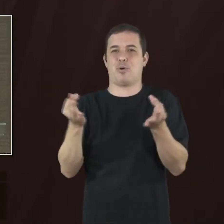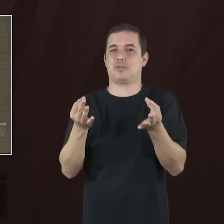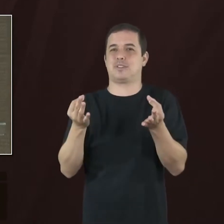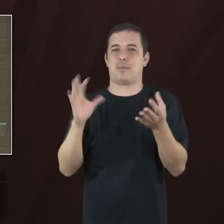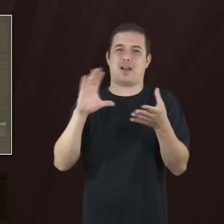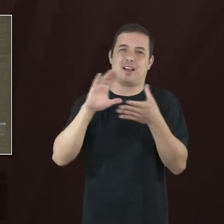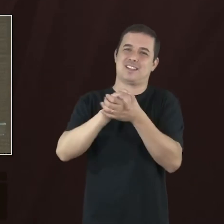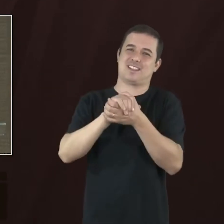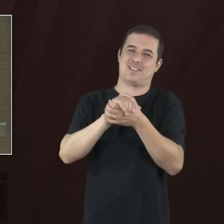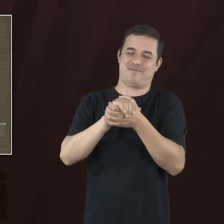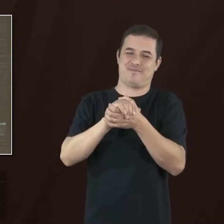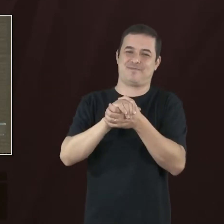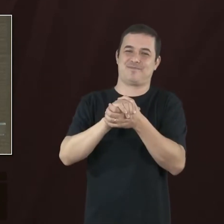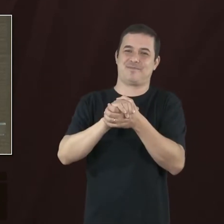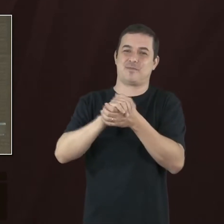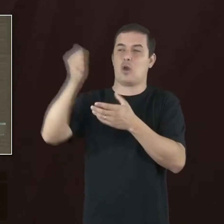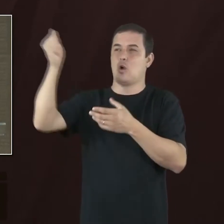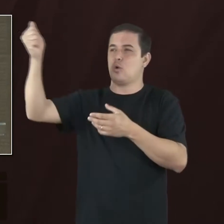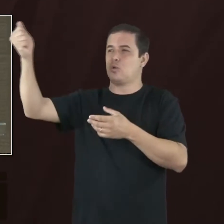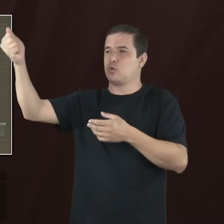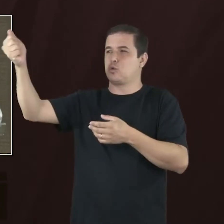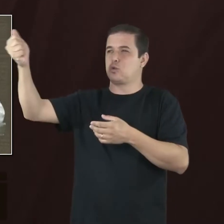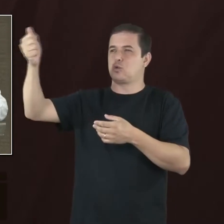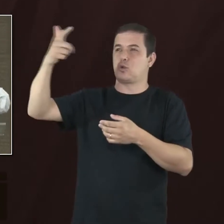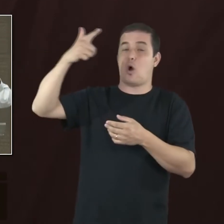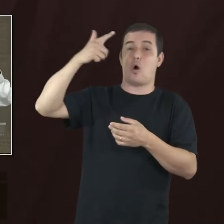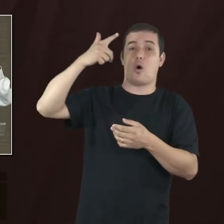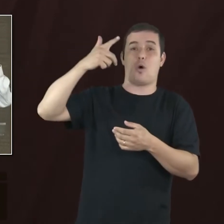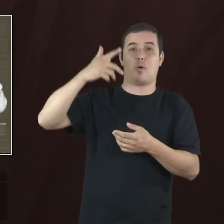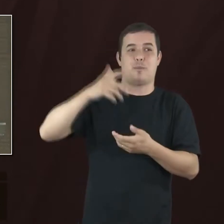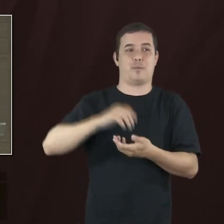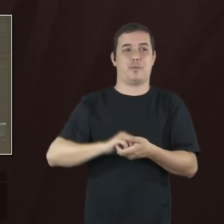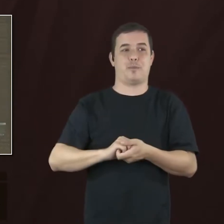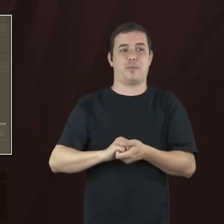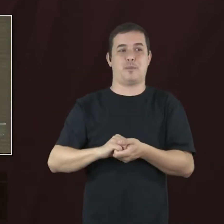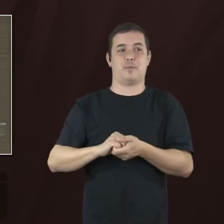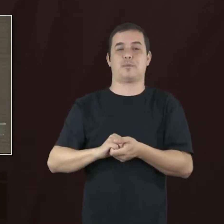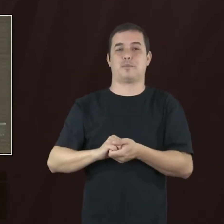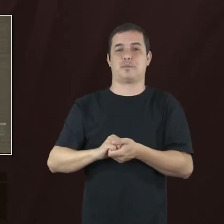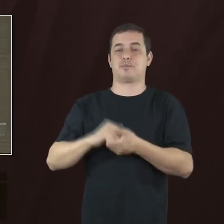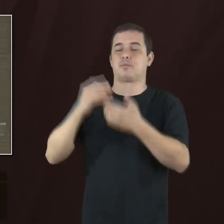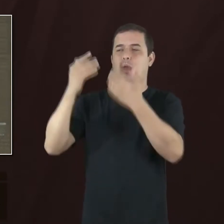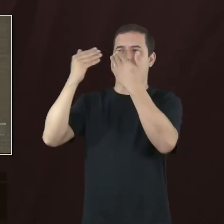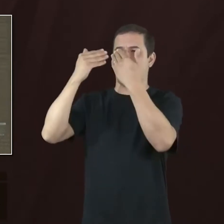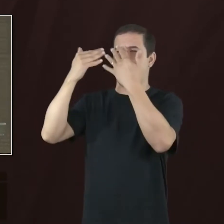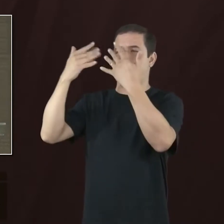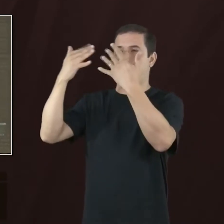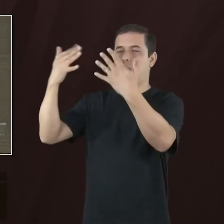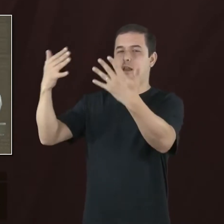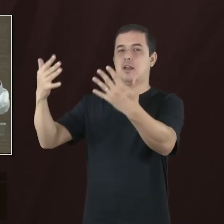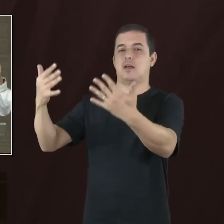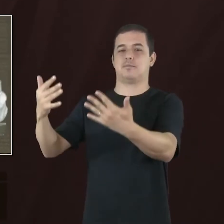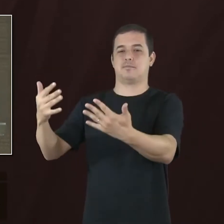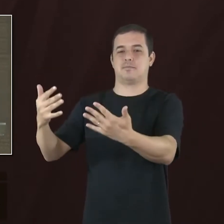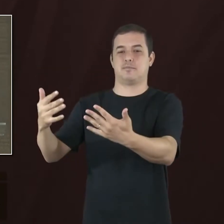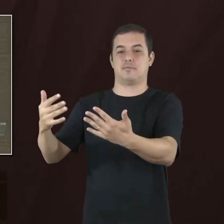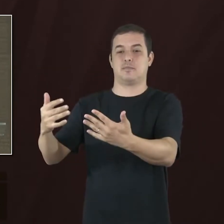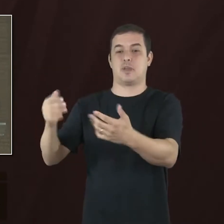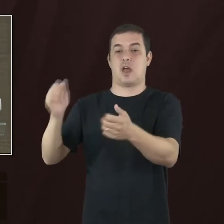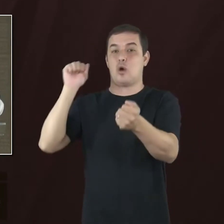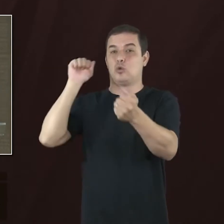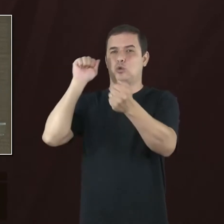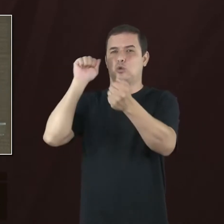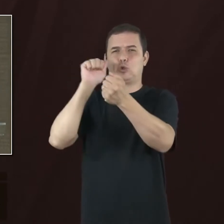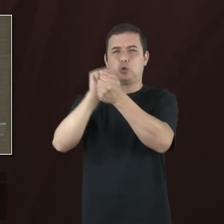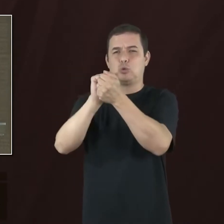lua, brilhante como o sol, porque ela vai se casar com o sol. Ela se unirá ao sol, ela